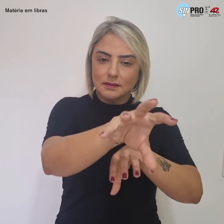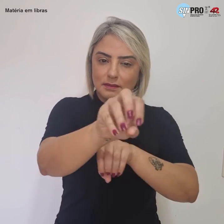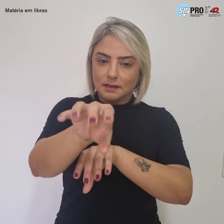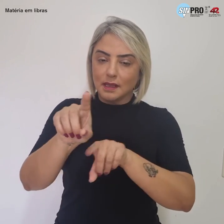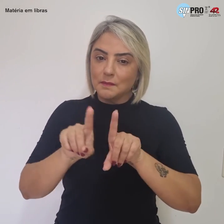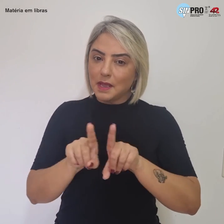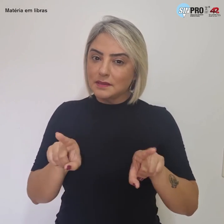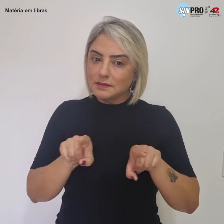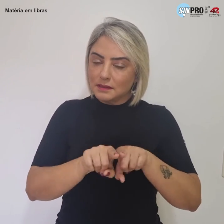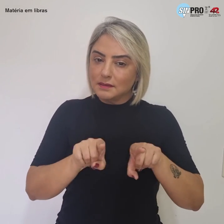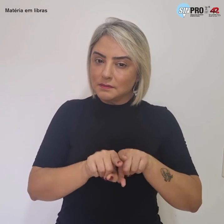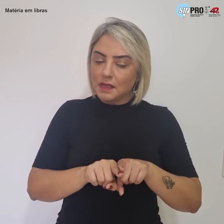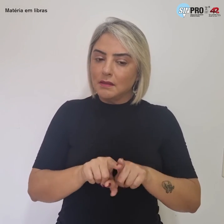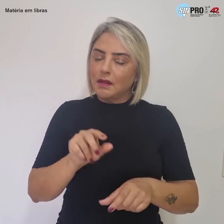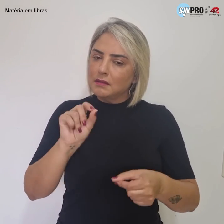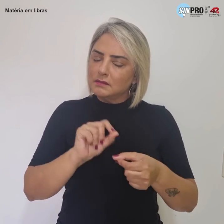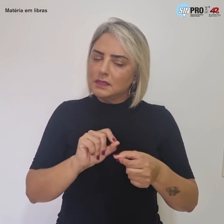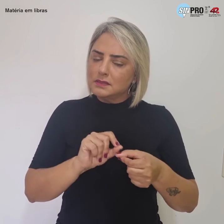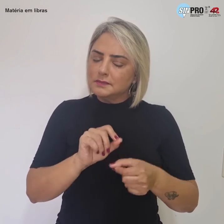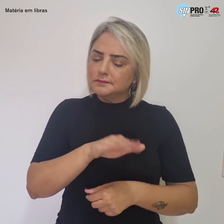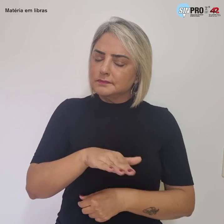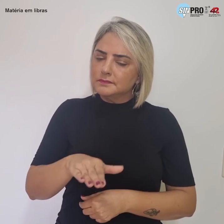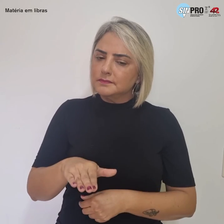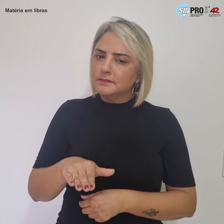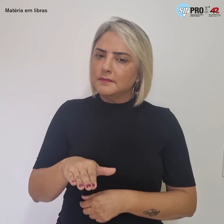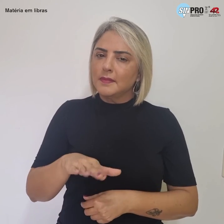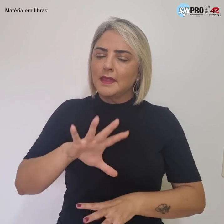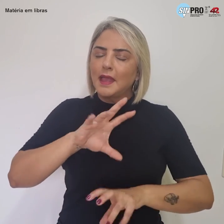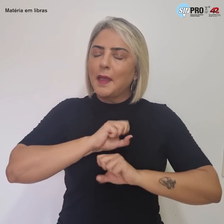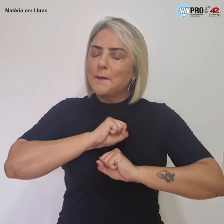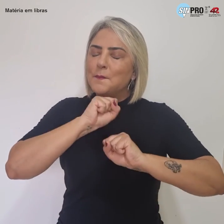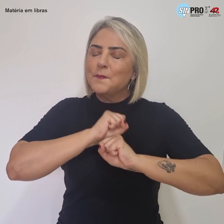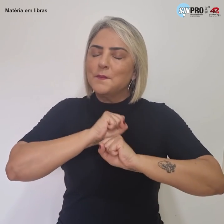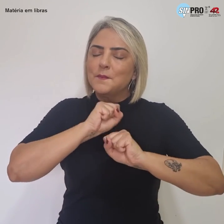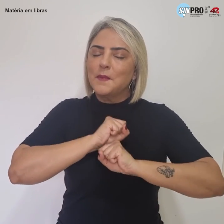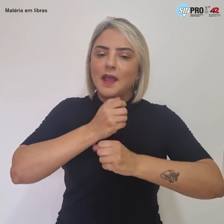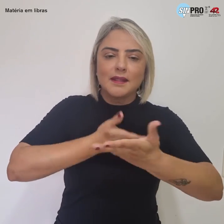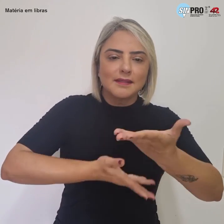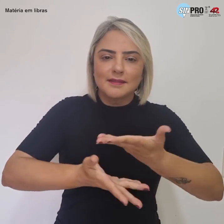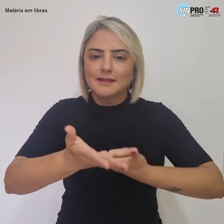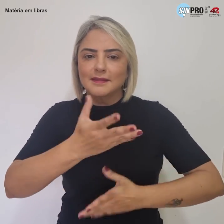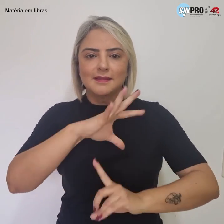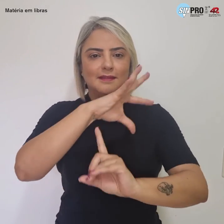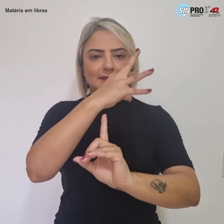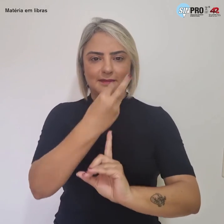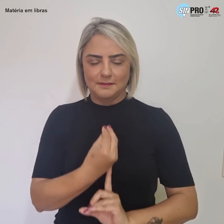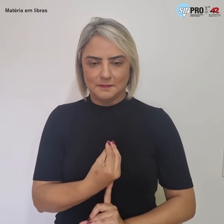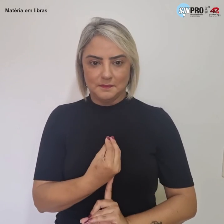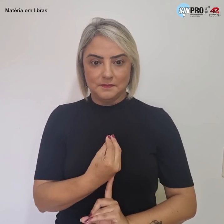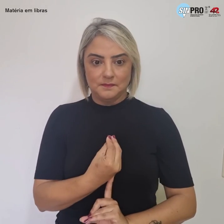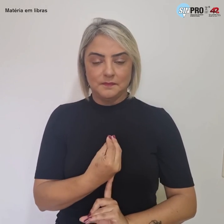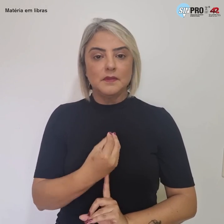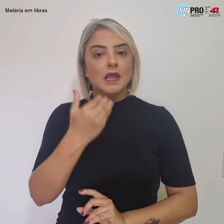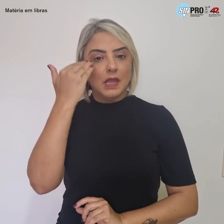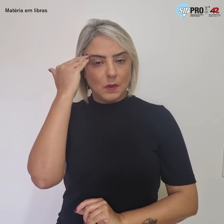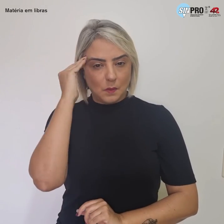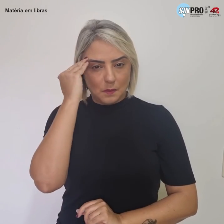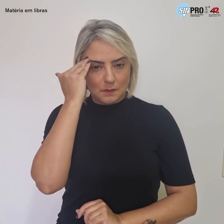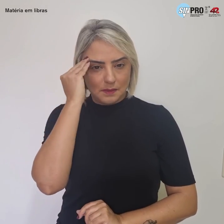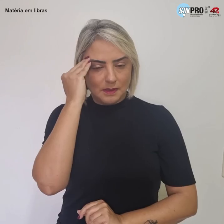mas também para fazer as crianças amarem e interagirem com a arte e compreenderem que a